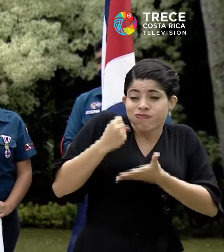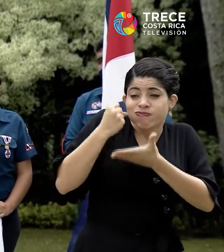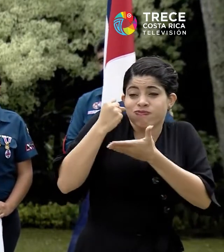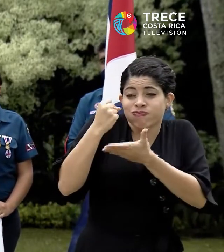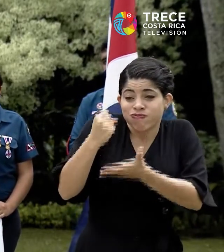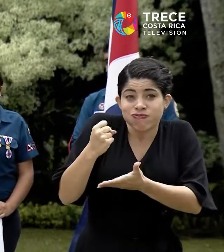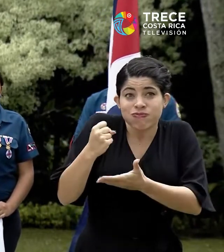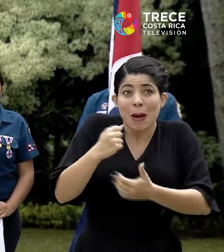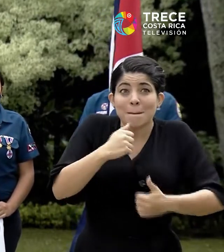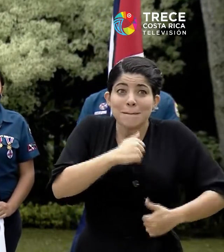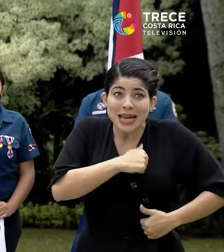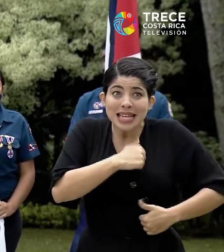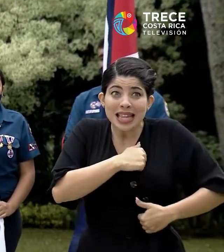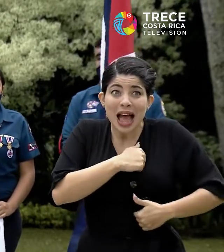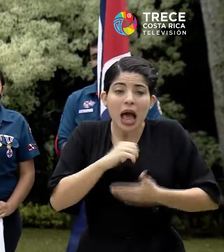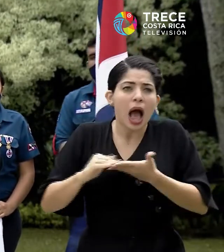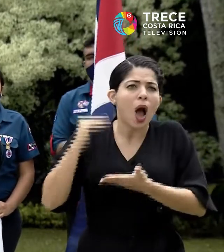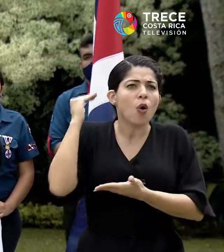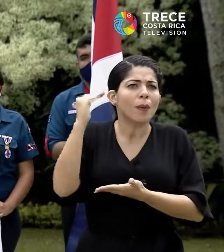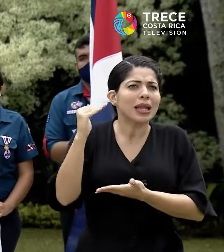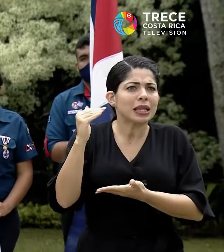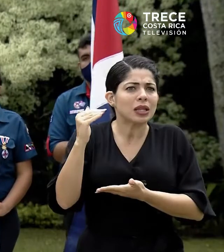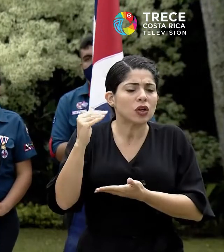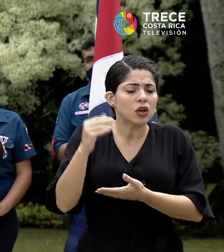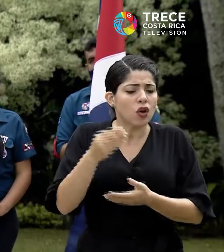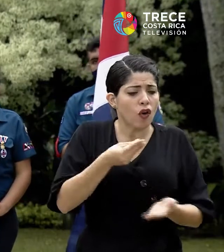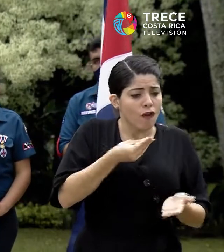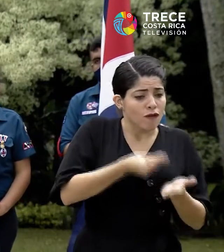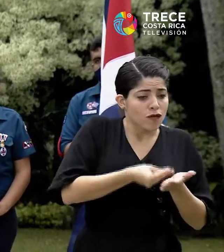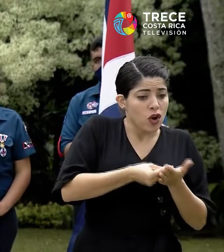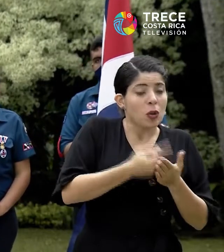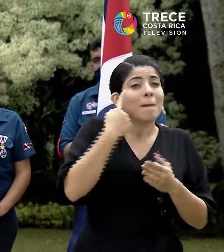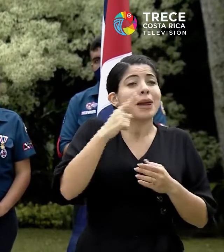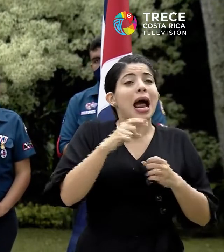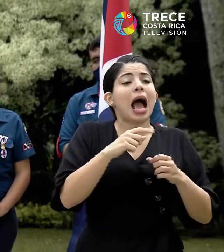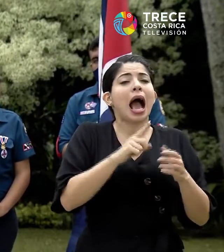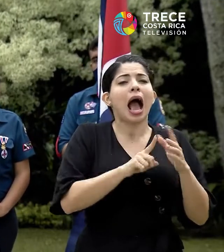ha aumentado. Y la inversión nuclear